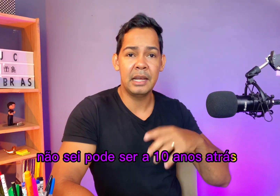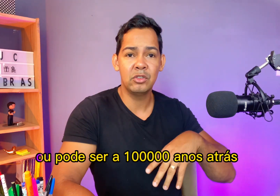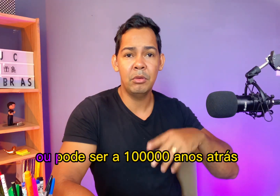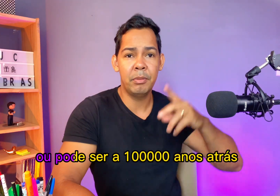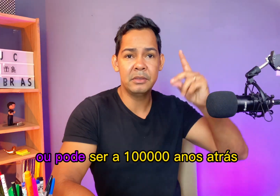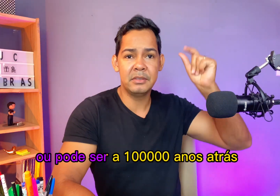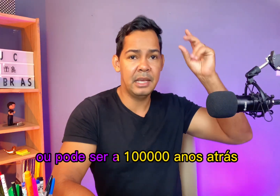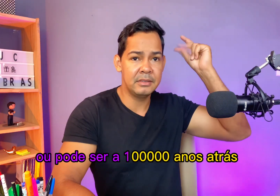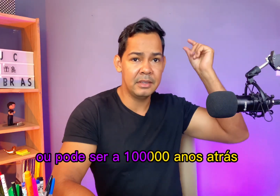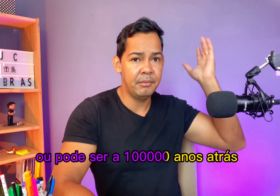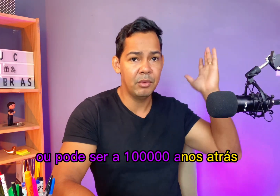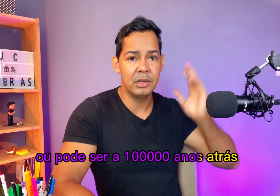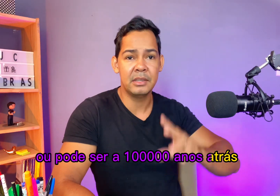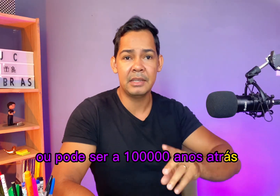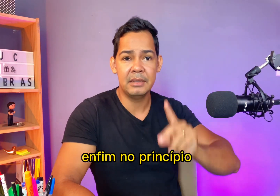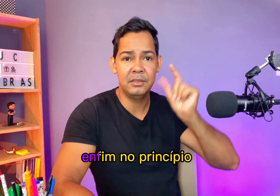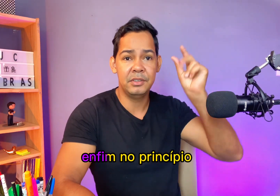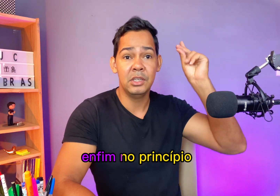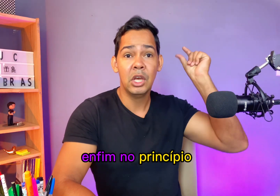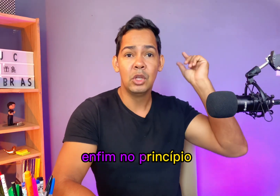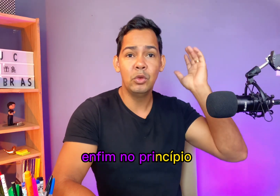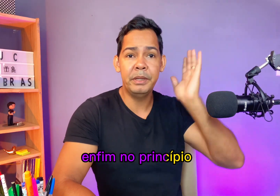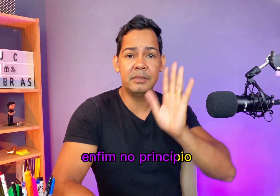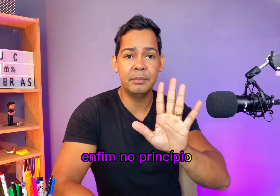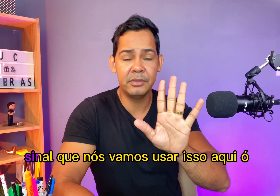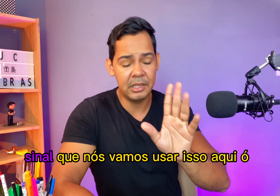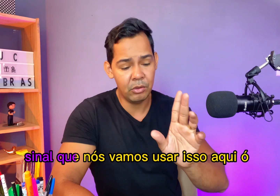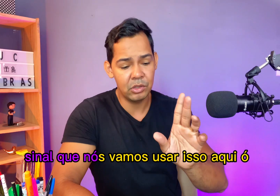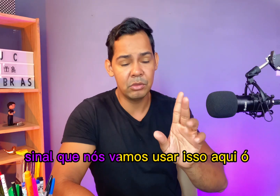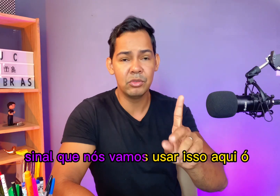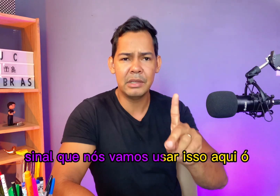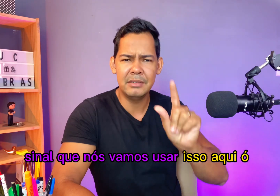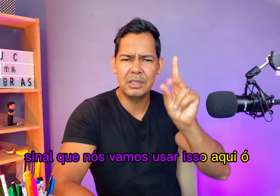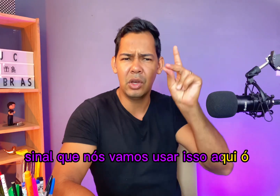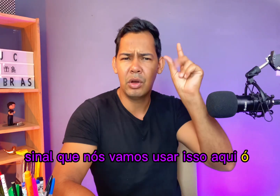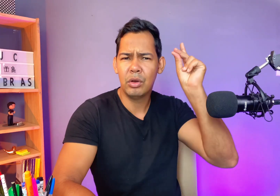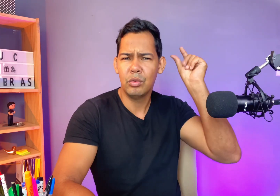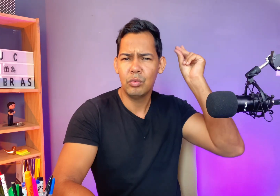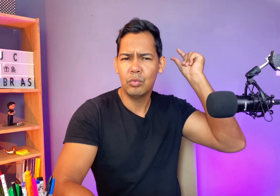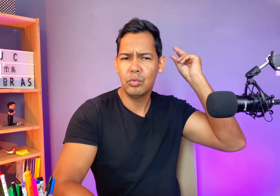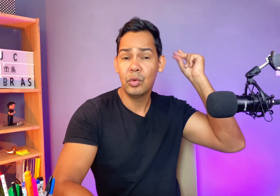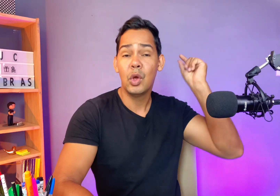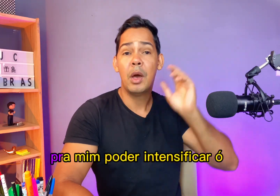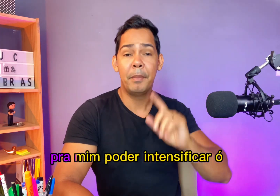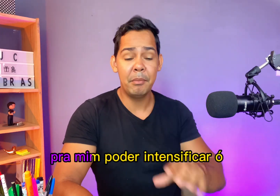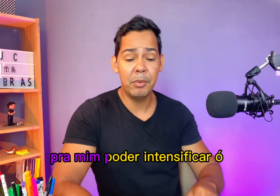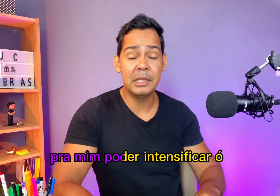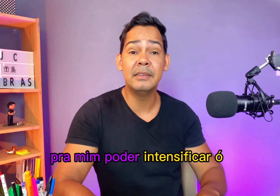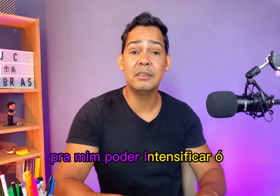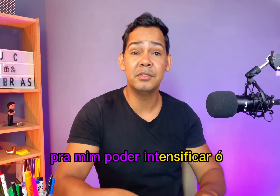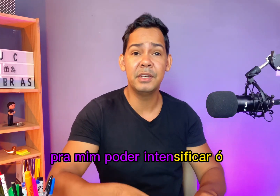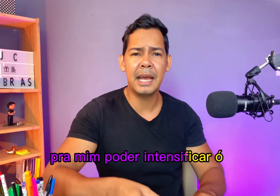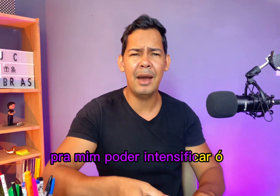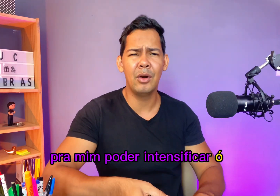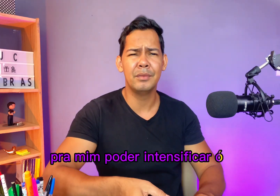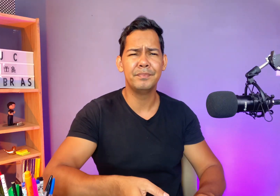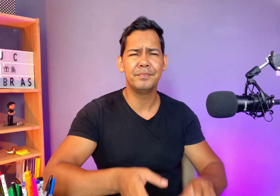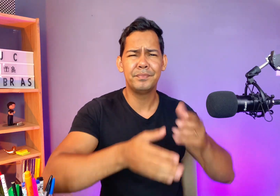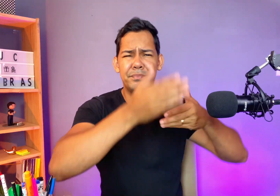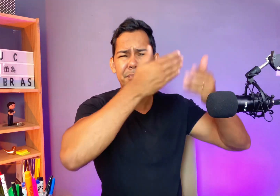como pode ser há 100 mil anos atrás, enfim. No princípio, sinal que nós vamos usar é esse aqui, ó. Para me poder intensificar, ó.